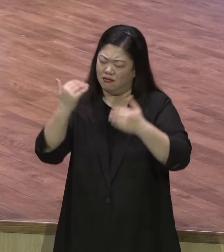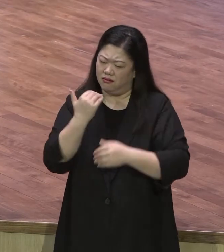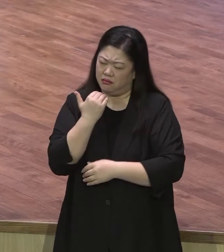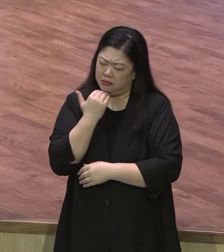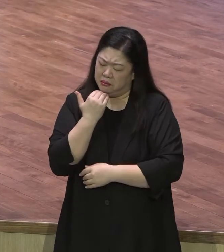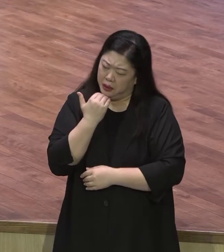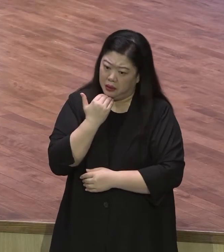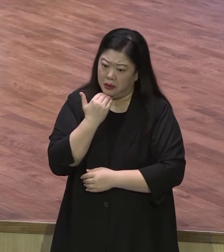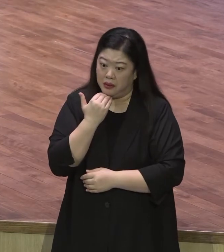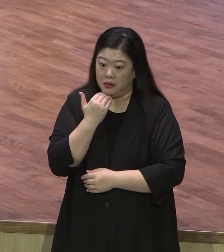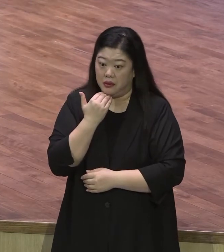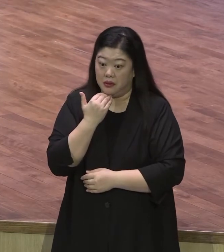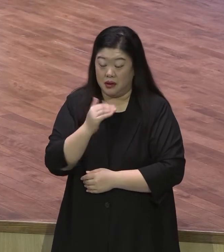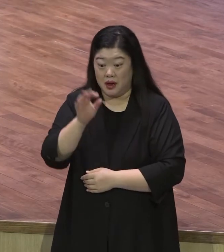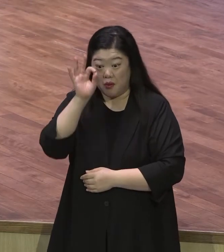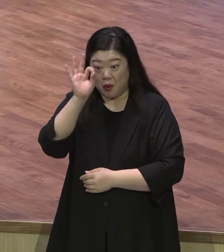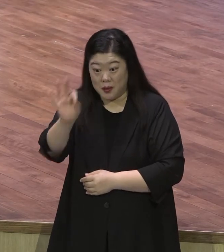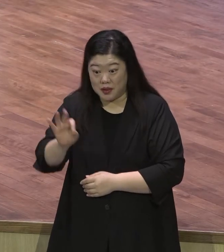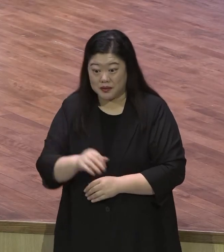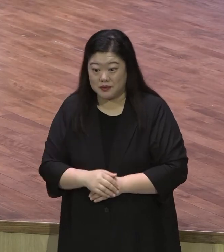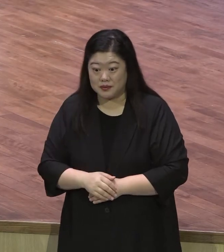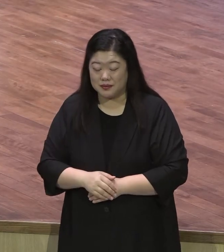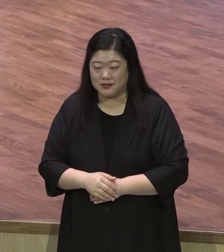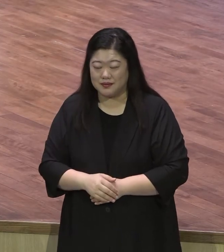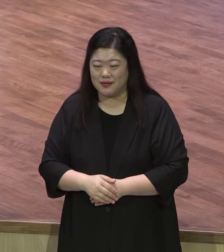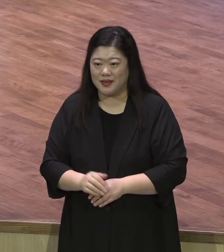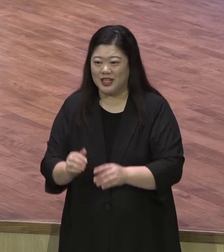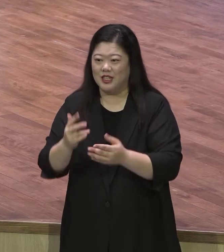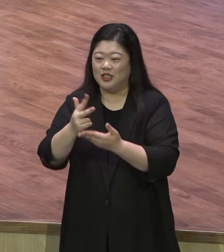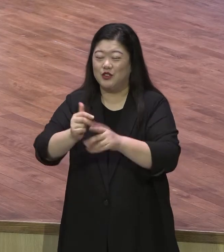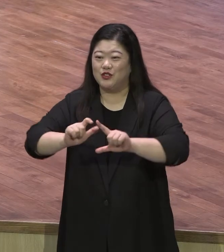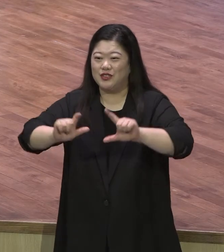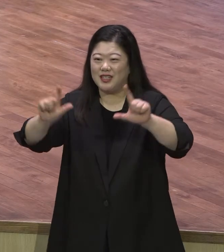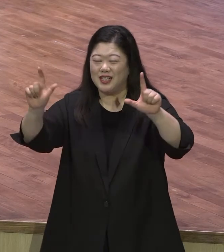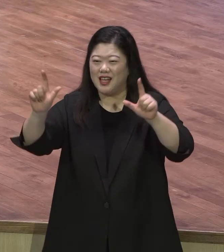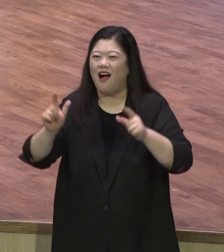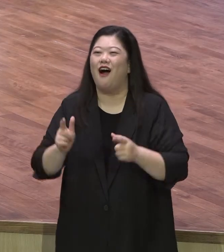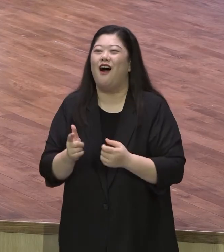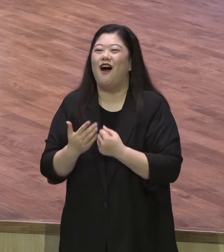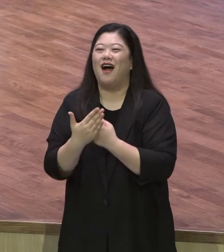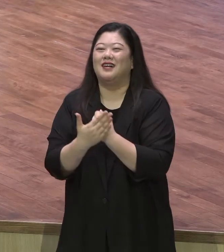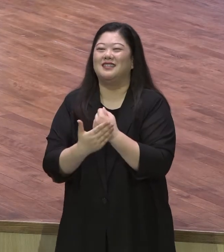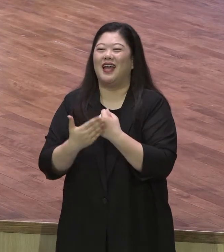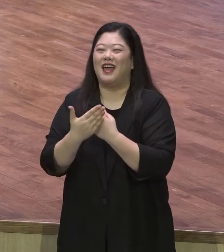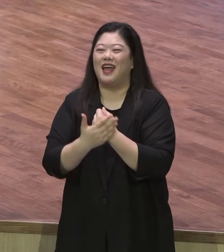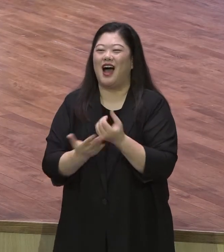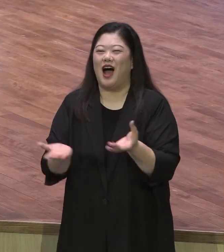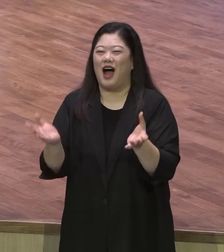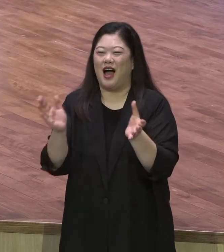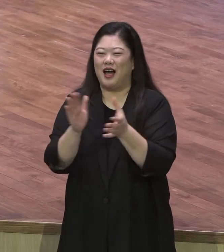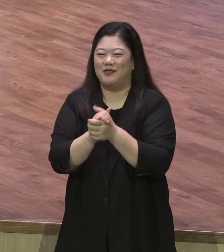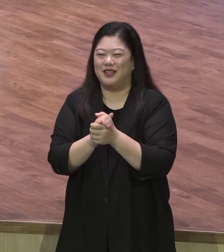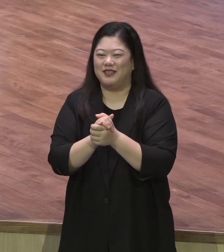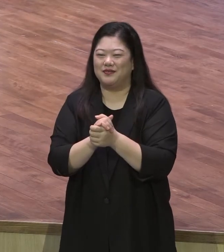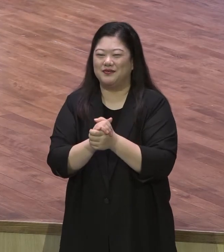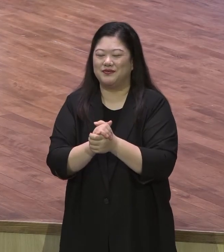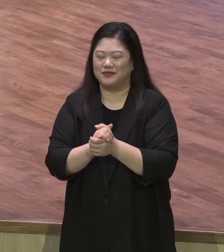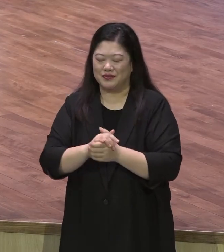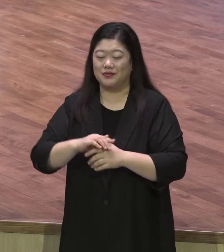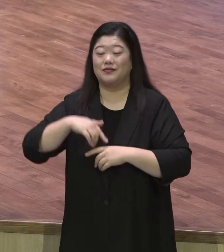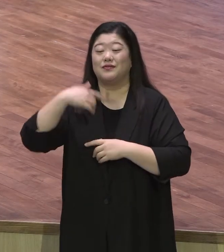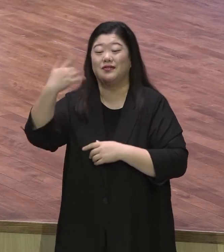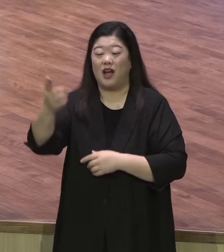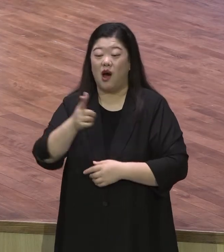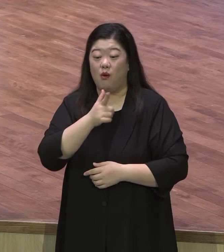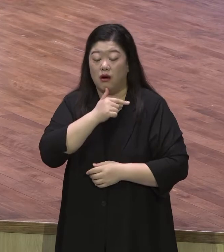보면 한 번 듣고 끝나요 주일날 설교 하면 끝나요 끝나고 다 정신없이 살아 또 주일로 와